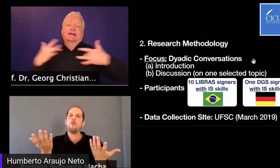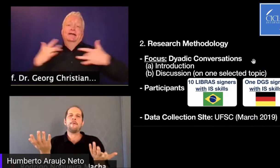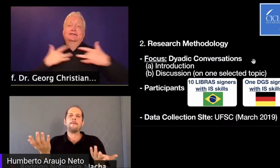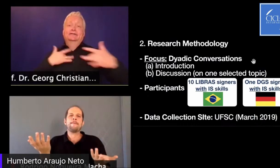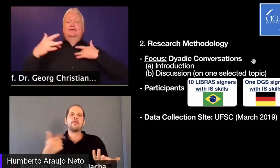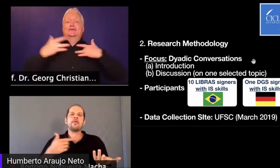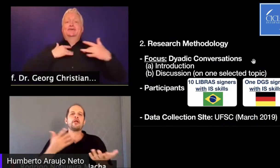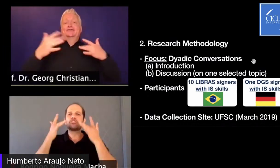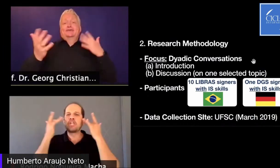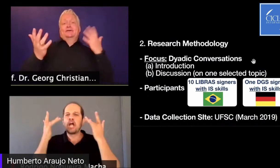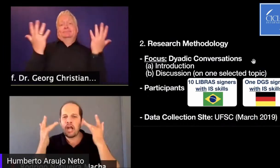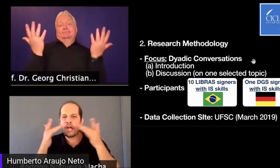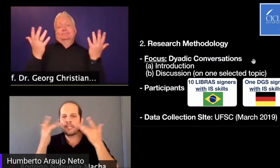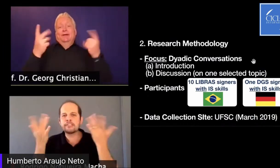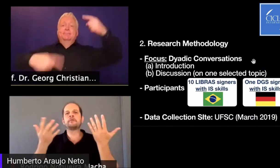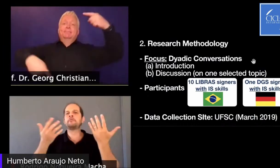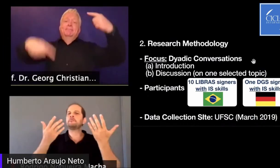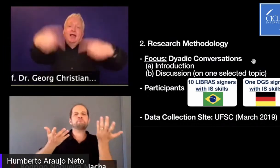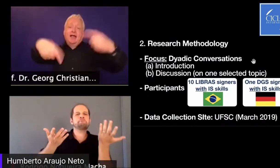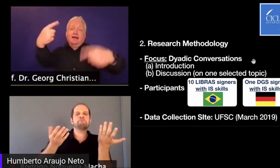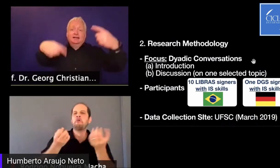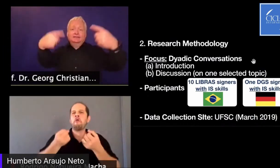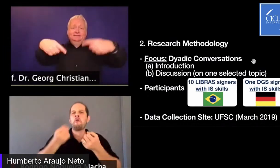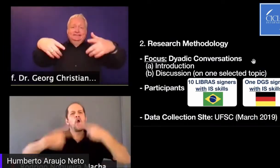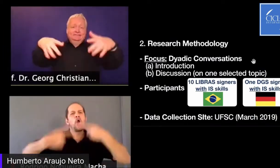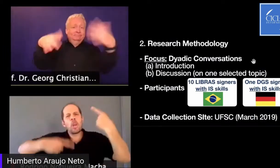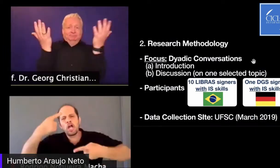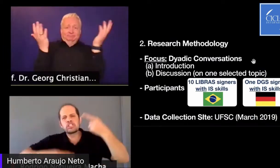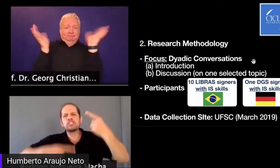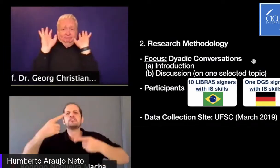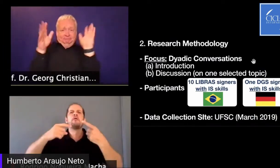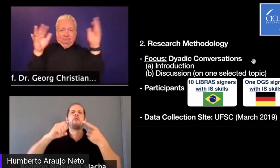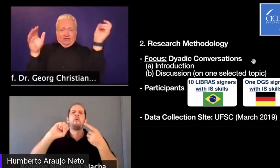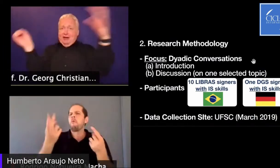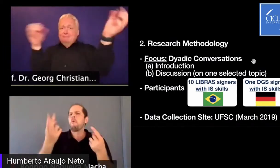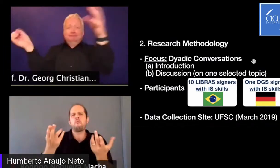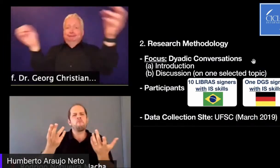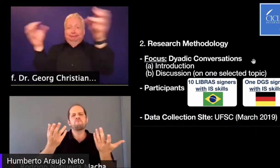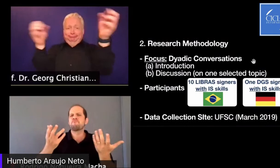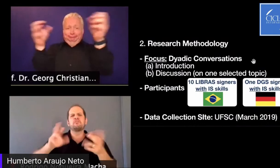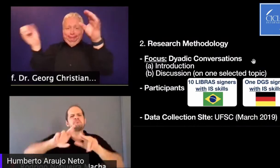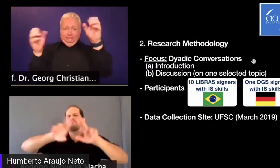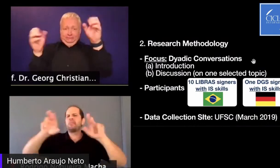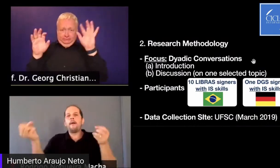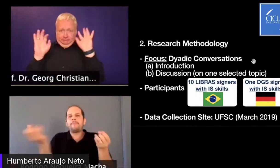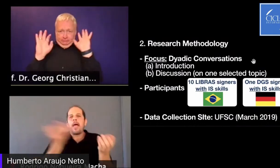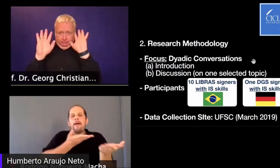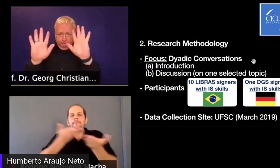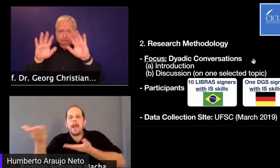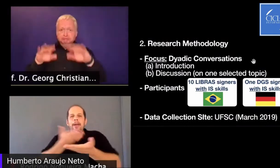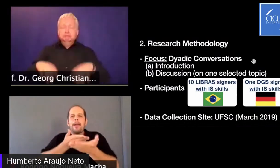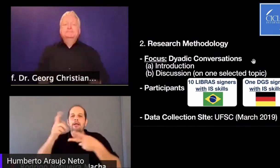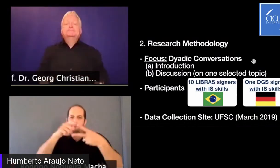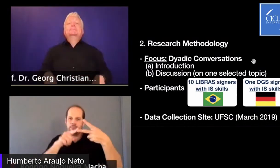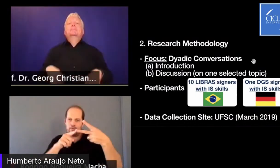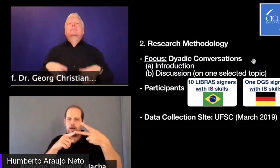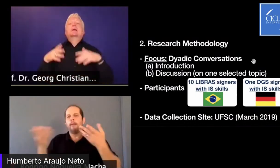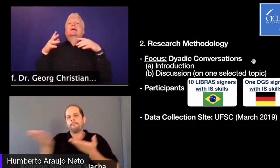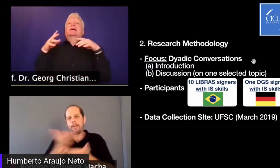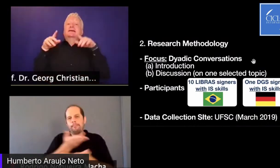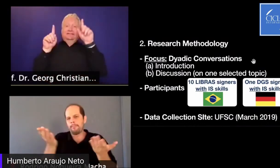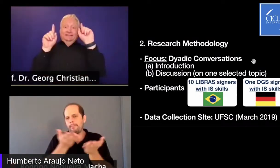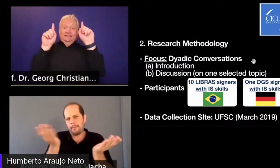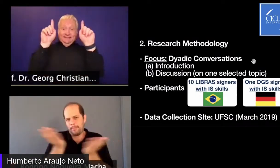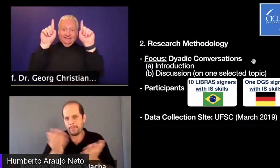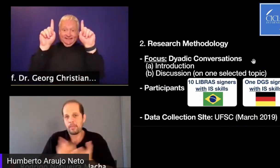temas de interesse pessoal, sobre política, enfim, diversos tópicos apareciam ali naquela